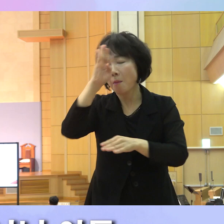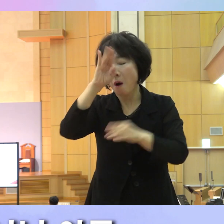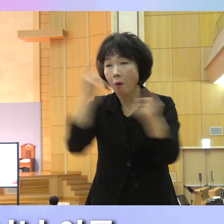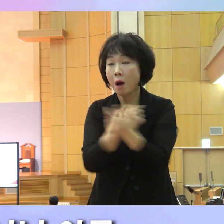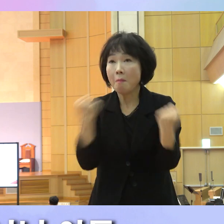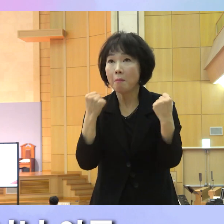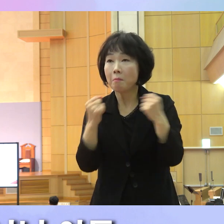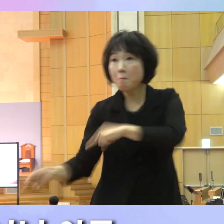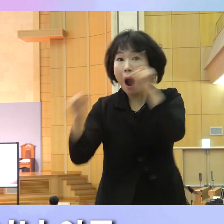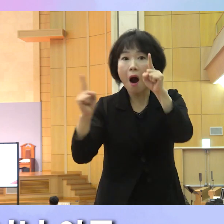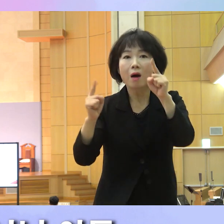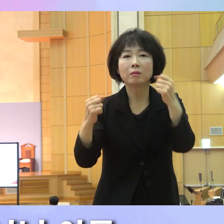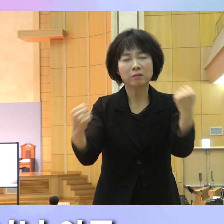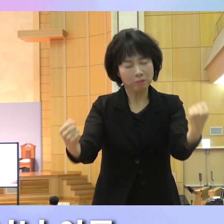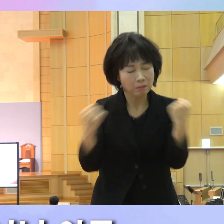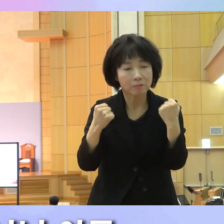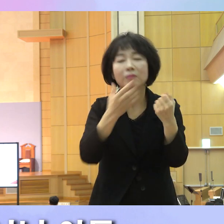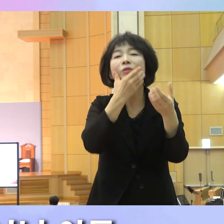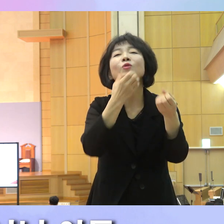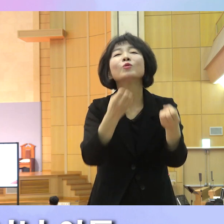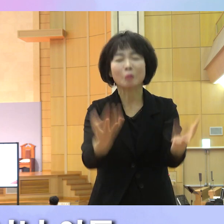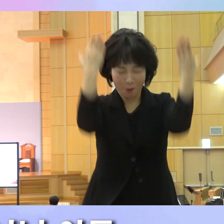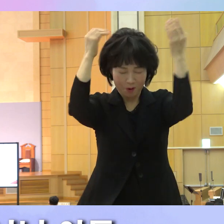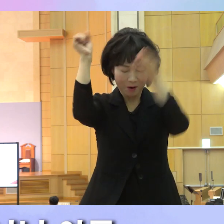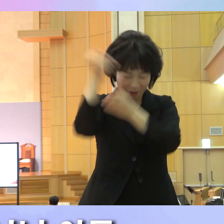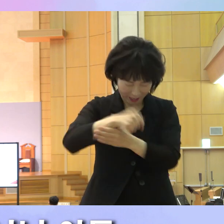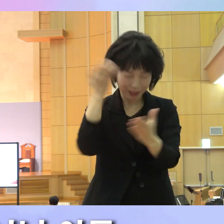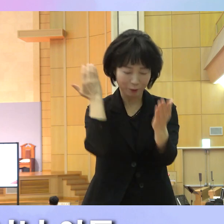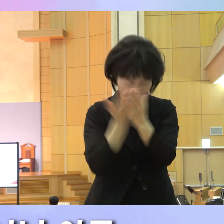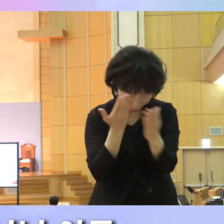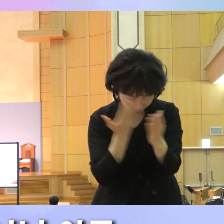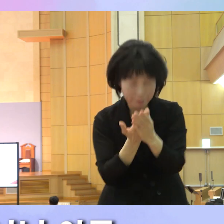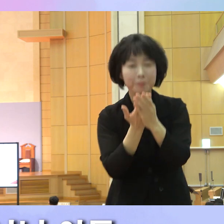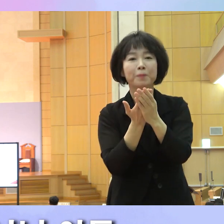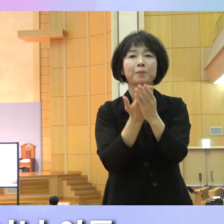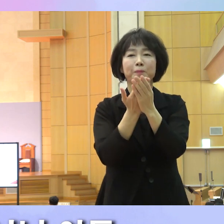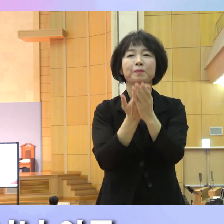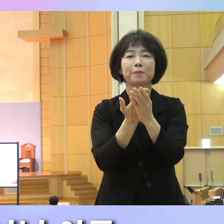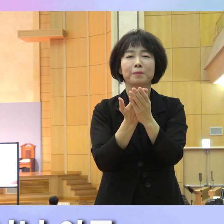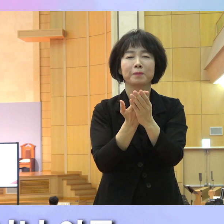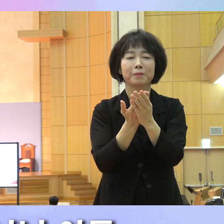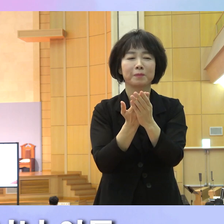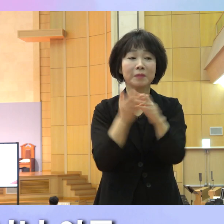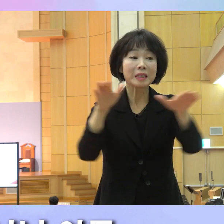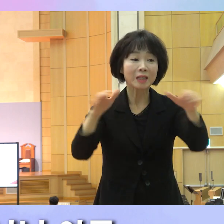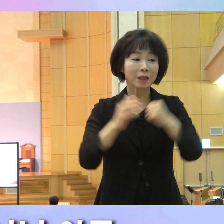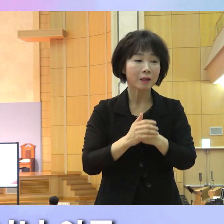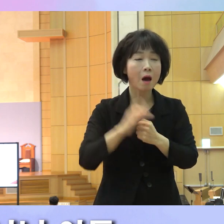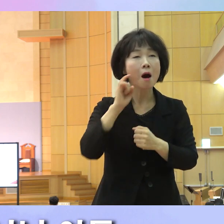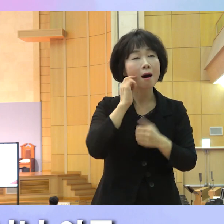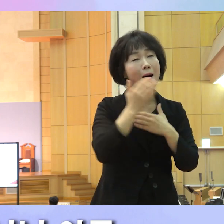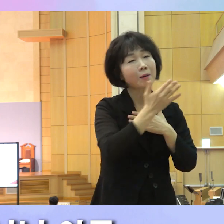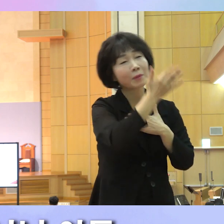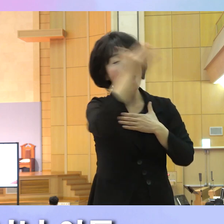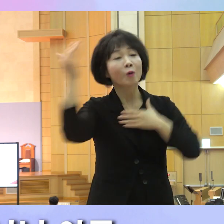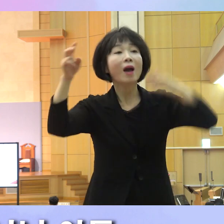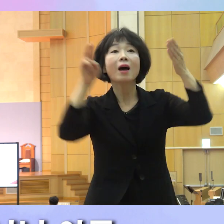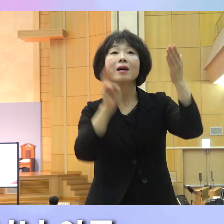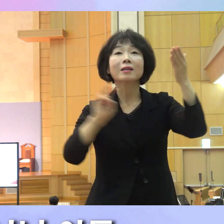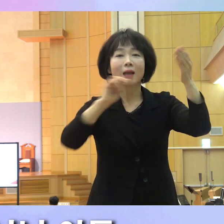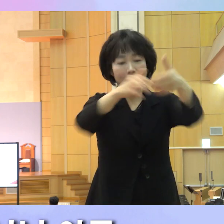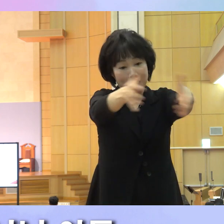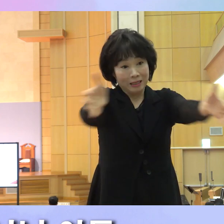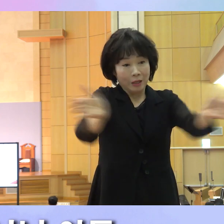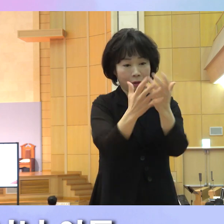위해 살아가는 우리 모든 교우들 다 될 수 있도록 인도하여 주시옵소서. 시간도 아름다운 목소리로 찬양하는